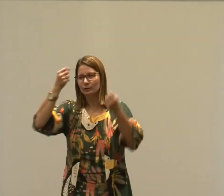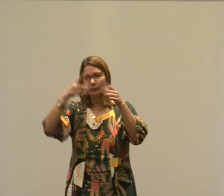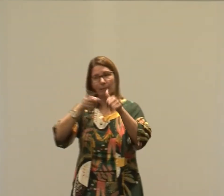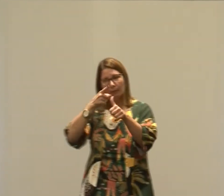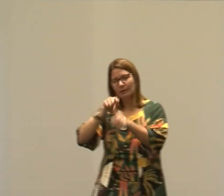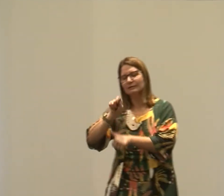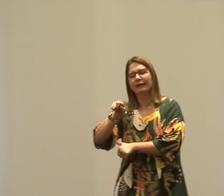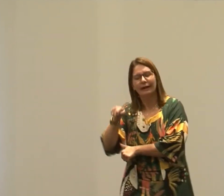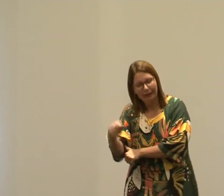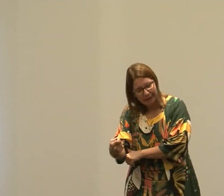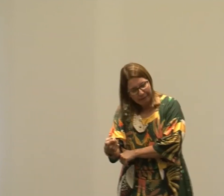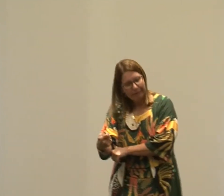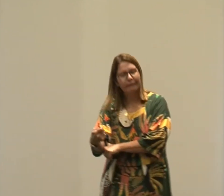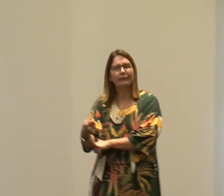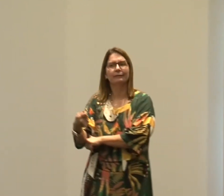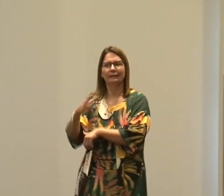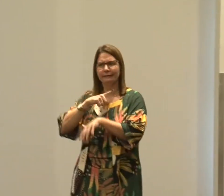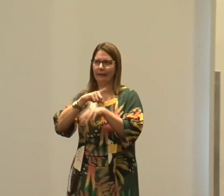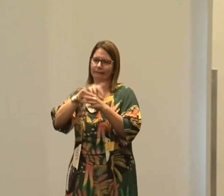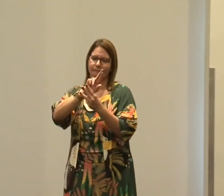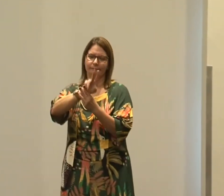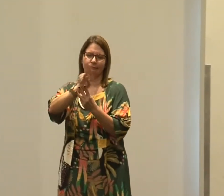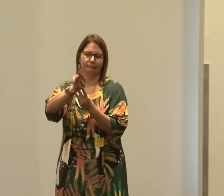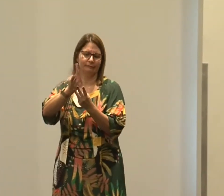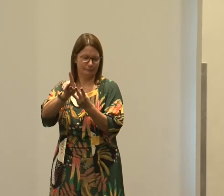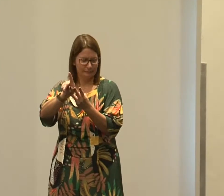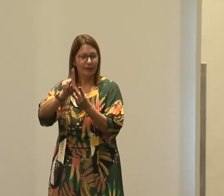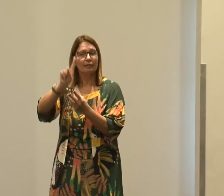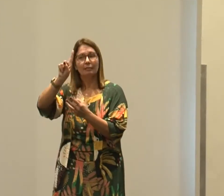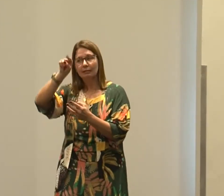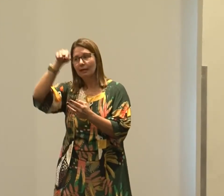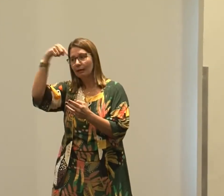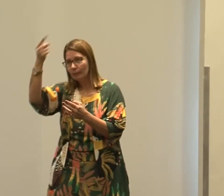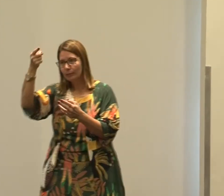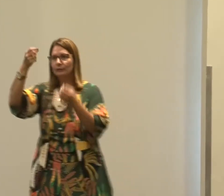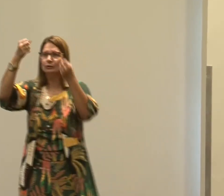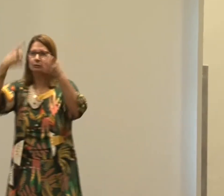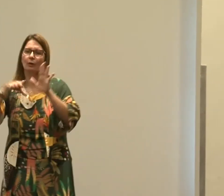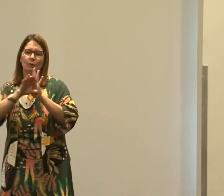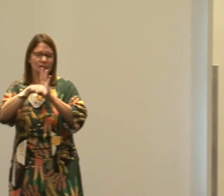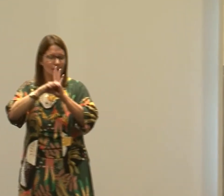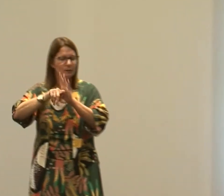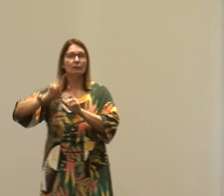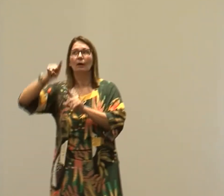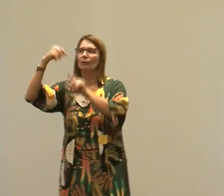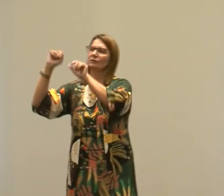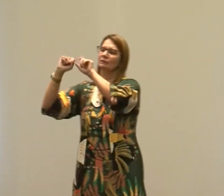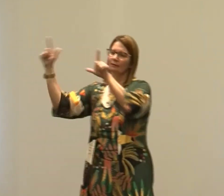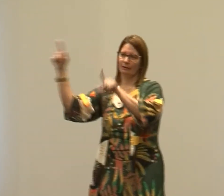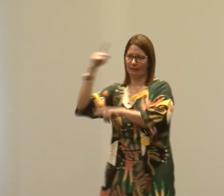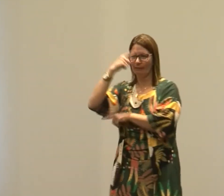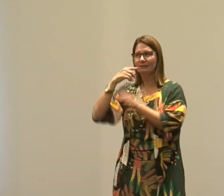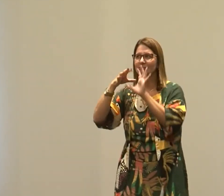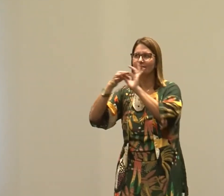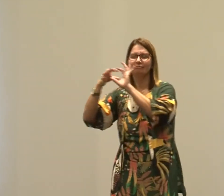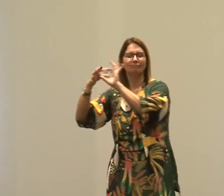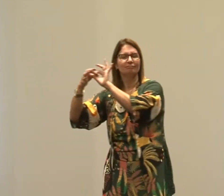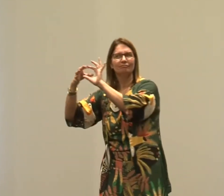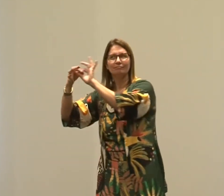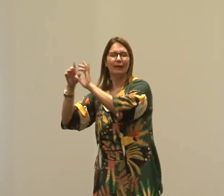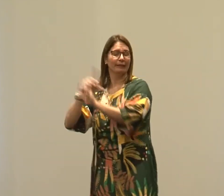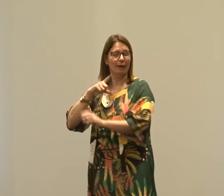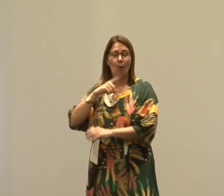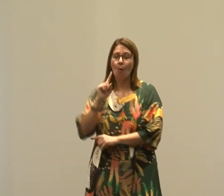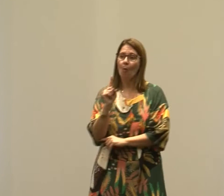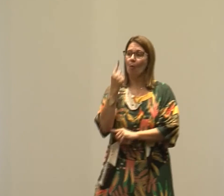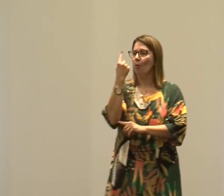Vocês puderam ver aqui que primeiro a gente faz o sinal, depois a gente faz a explicação do conceito, depois a gente